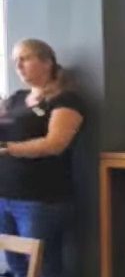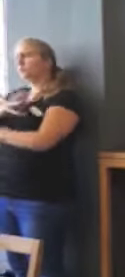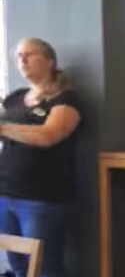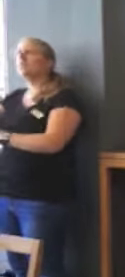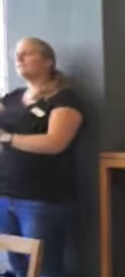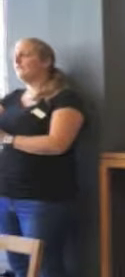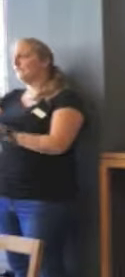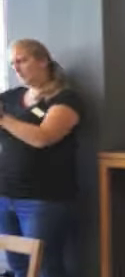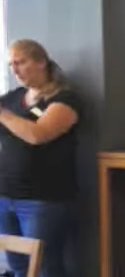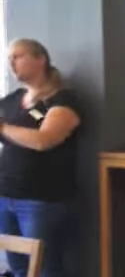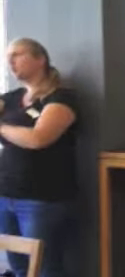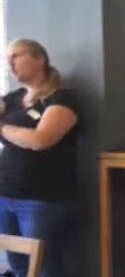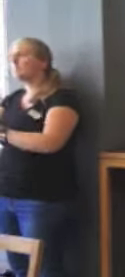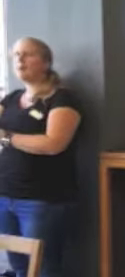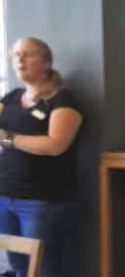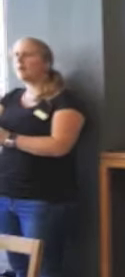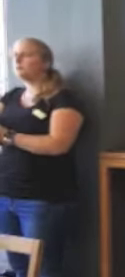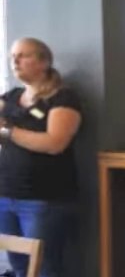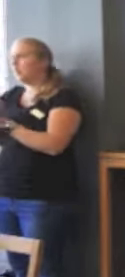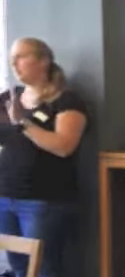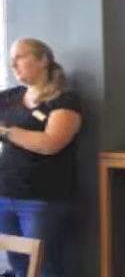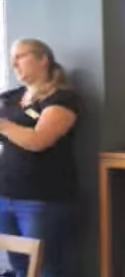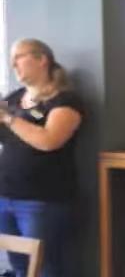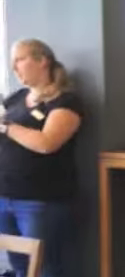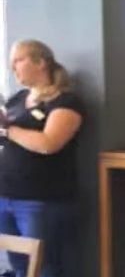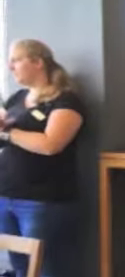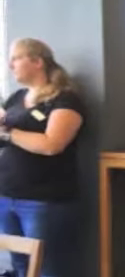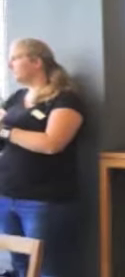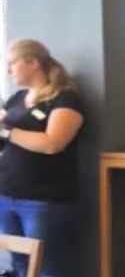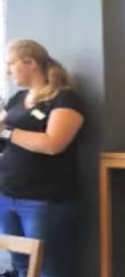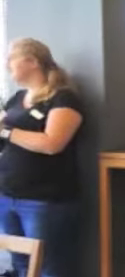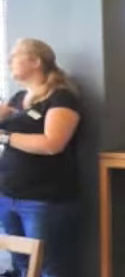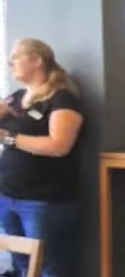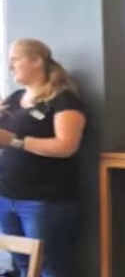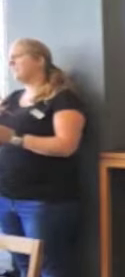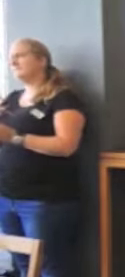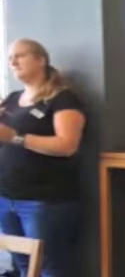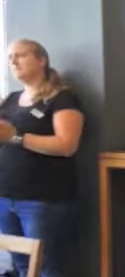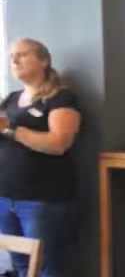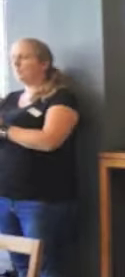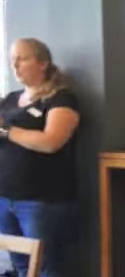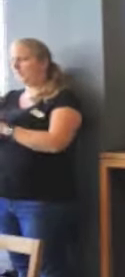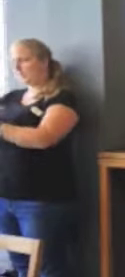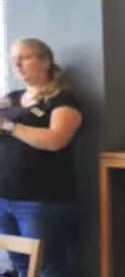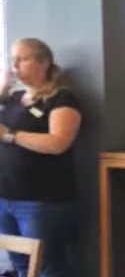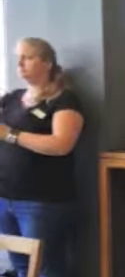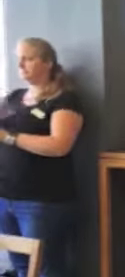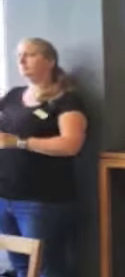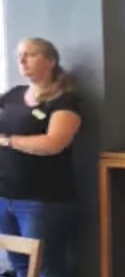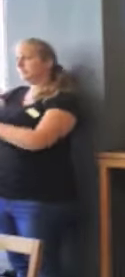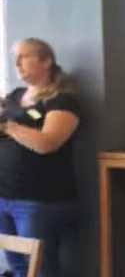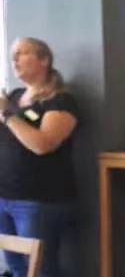då, i Stockholm och i Mälardalsområdet. Så vi har ett projekt som är ganska stort geografiskt område,